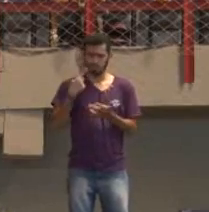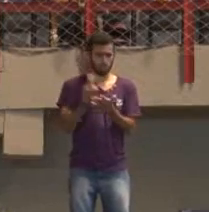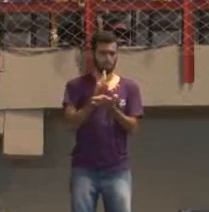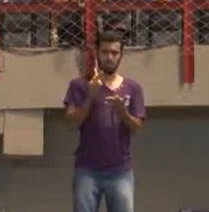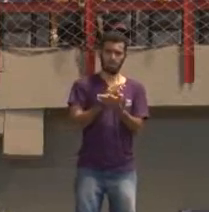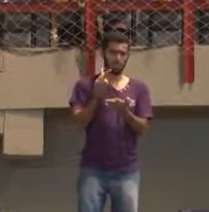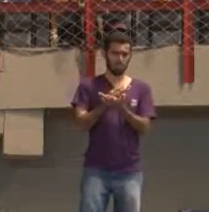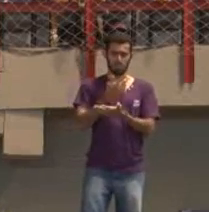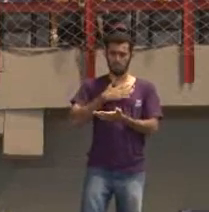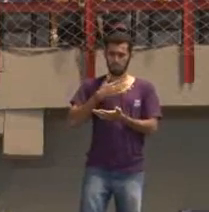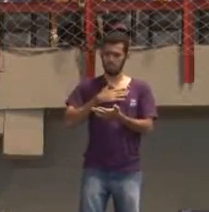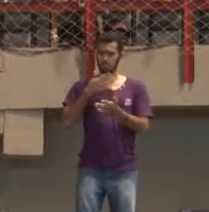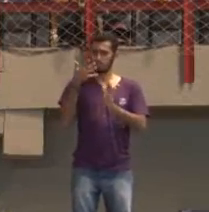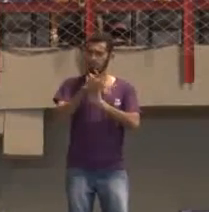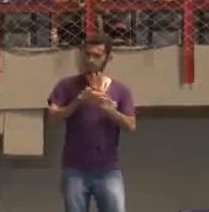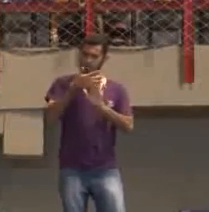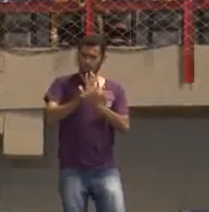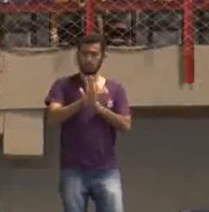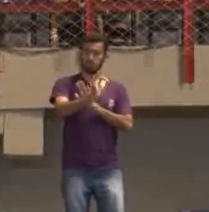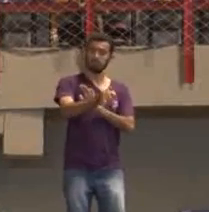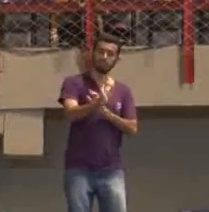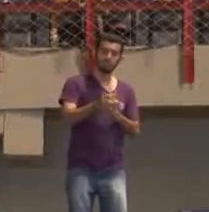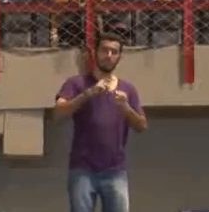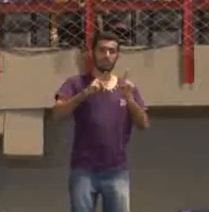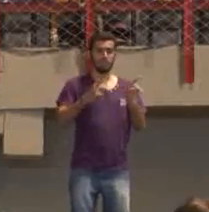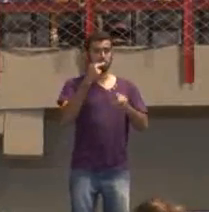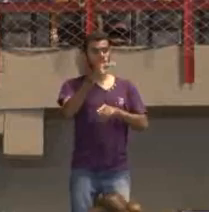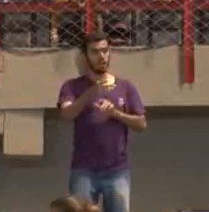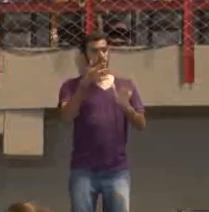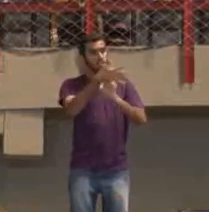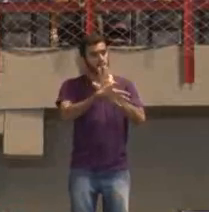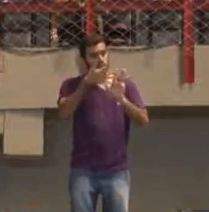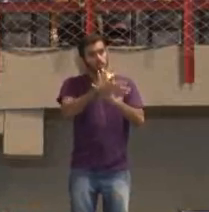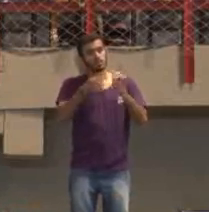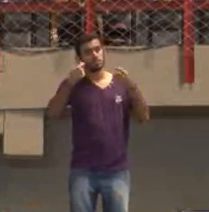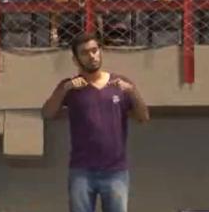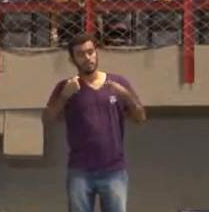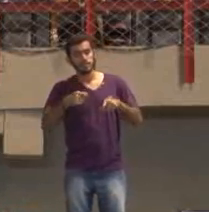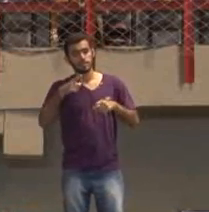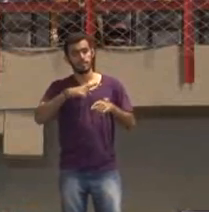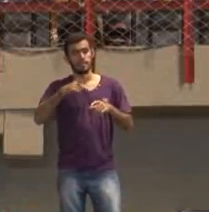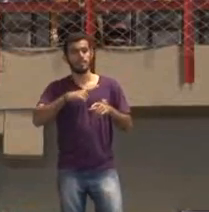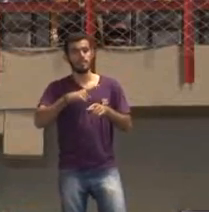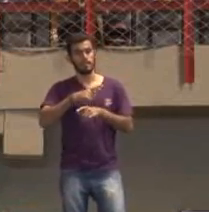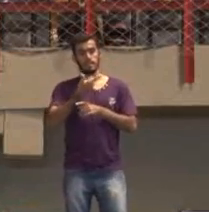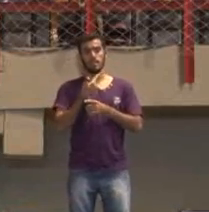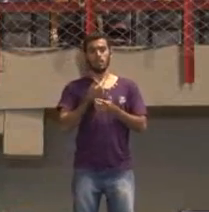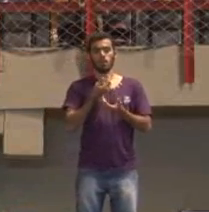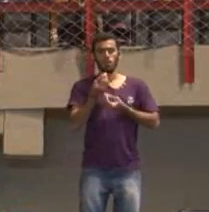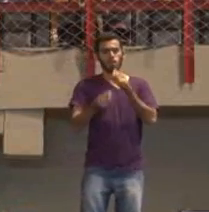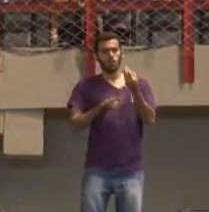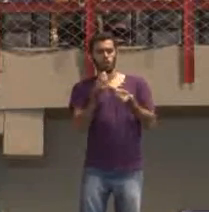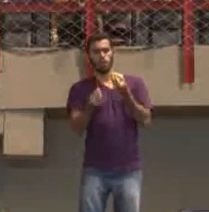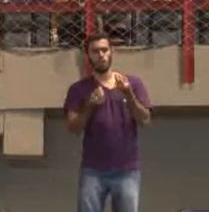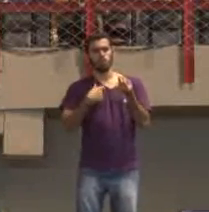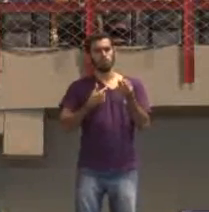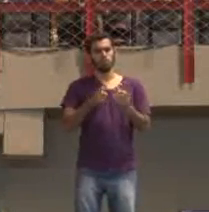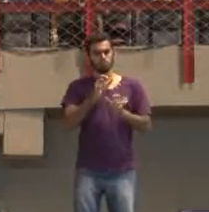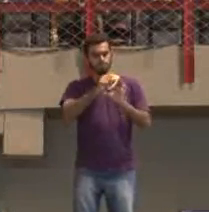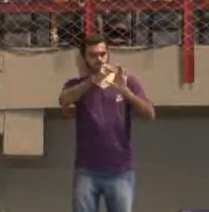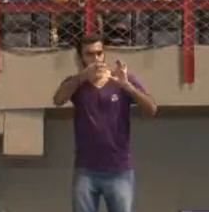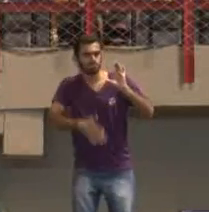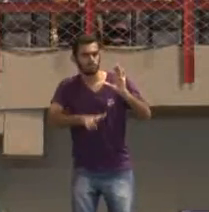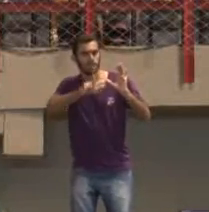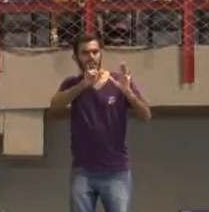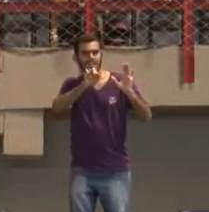Só que o seu texto, para ter a licença poética, ele tem que ser do gênero lírico. E a tua redação de vestibular não